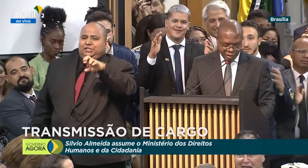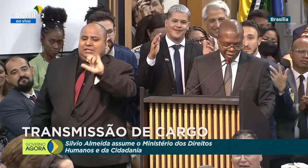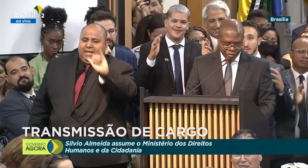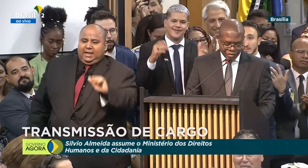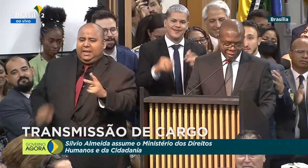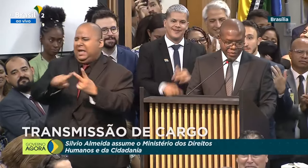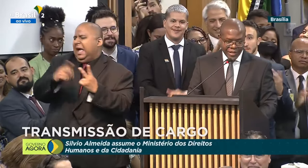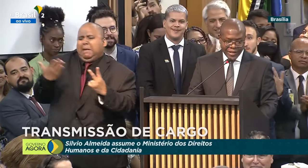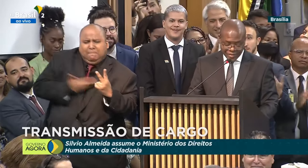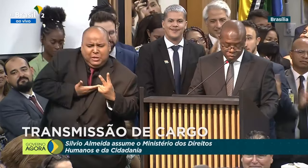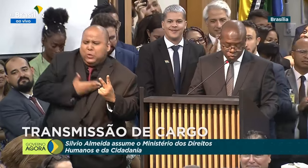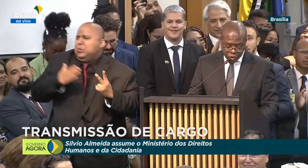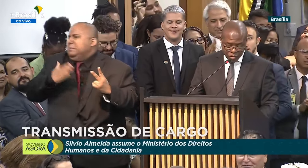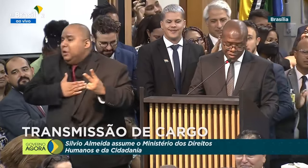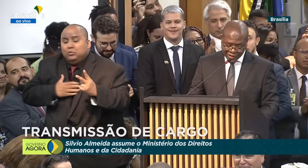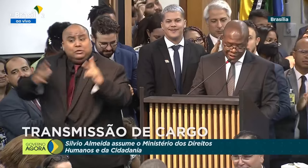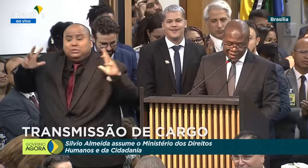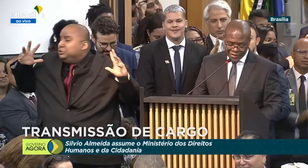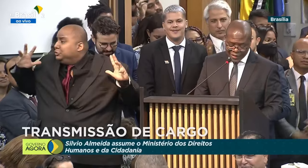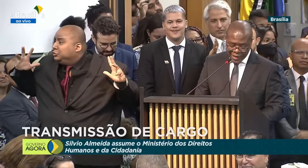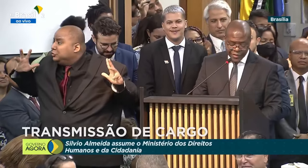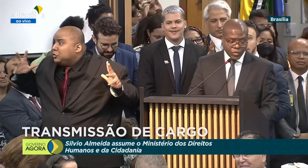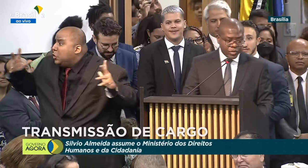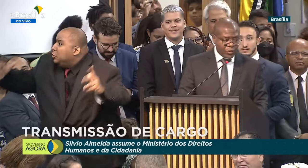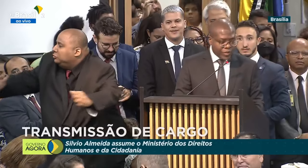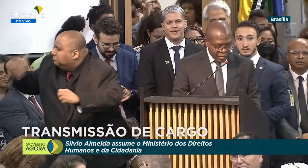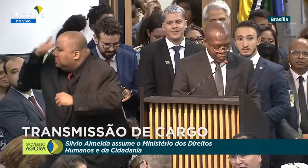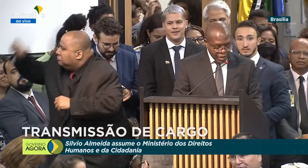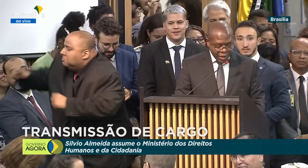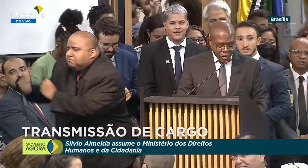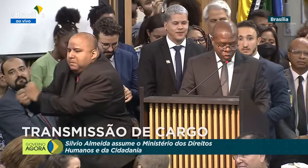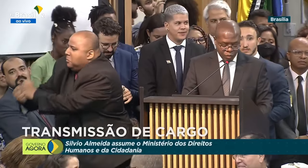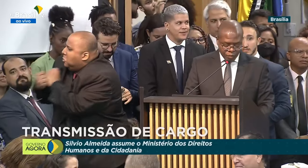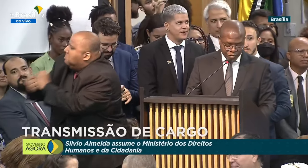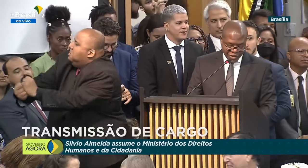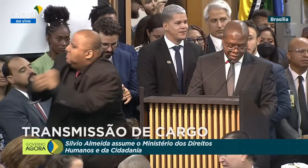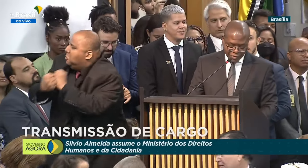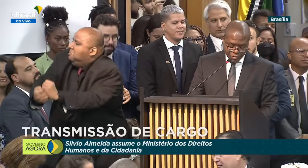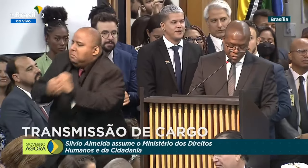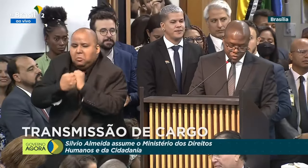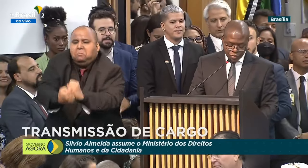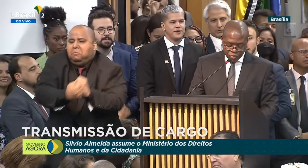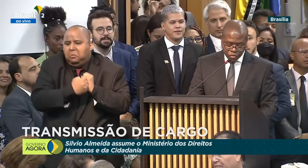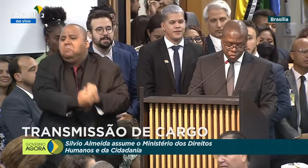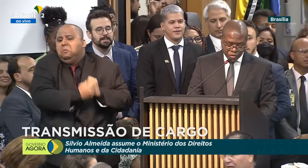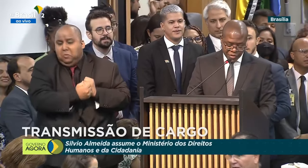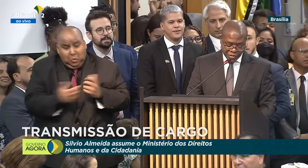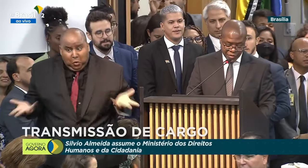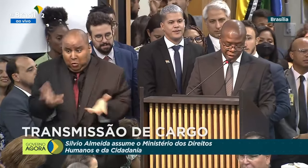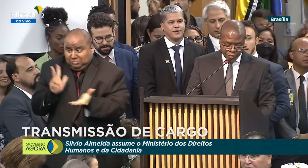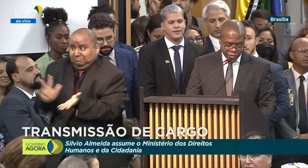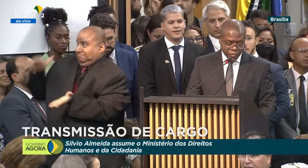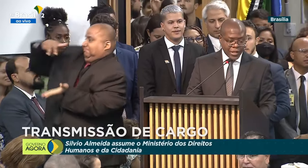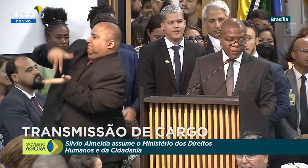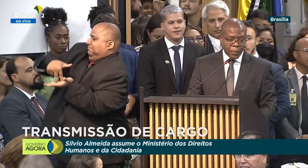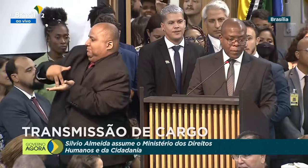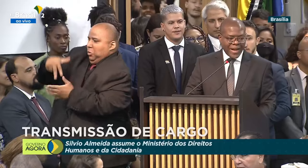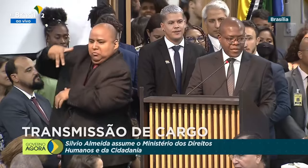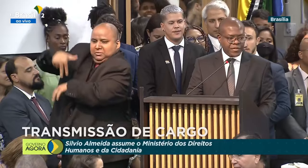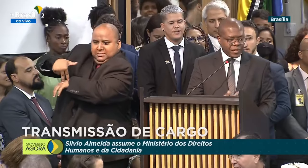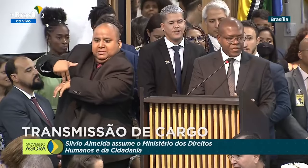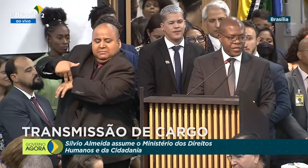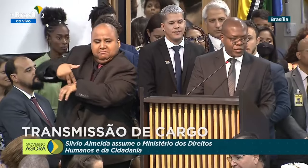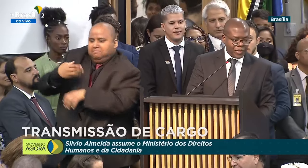amigos e amigas e todos aqueles aquelas que contribuíram com um projeto do Qual seu hoje e ao mesmo tempo